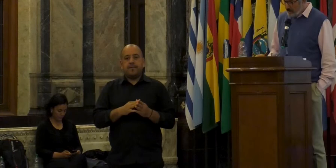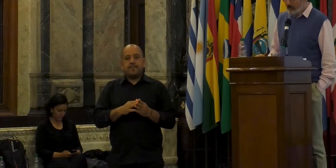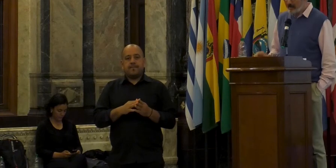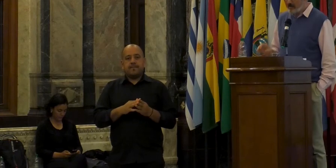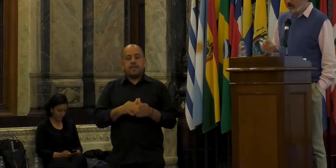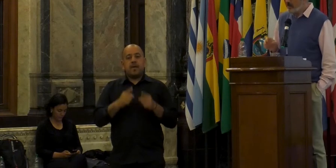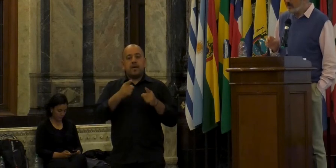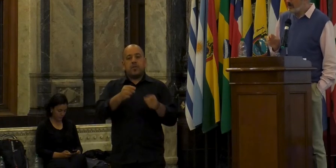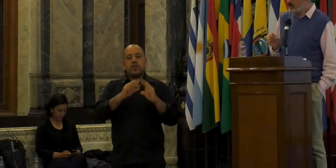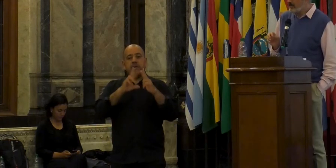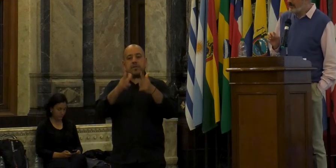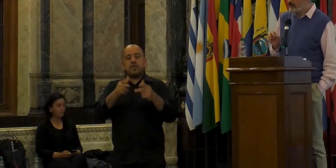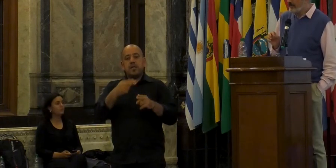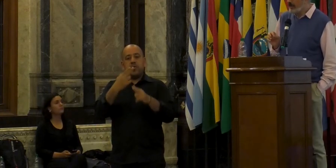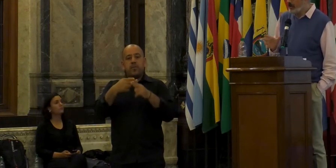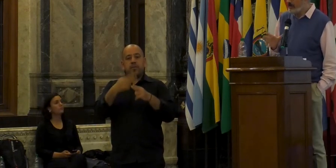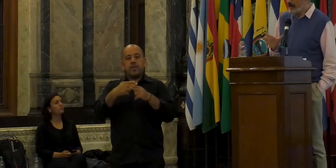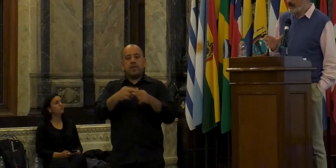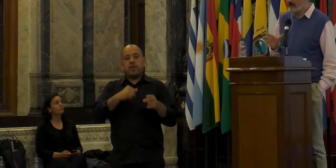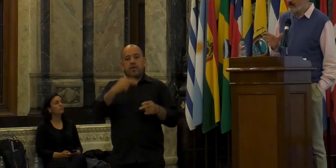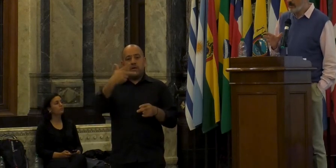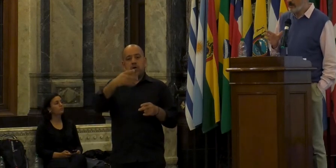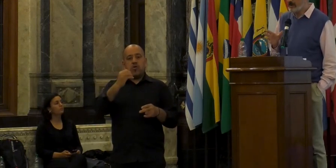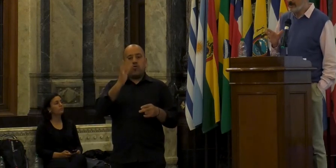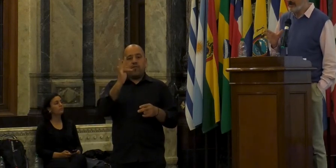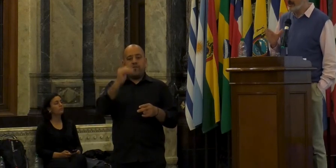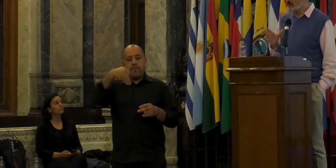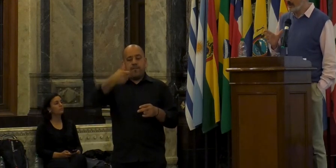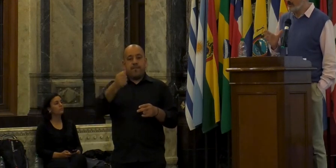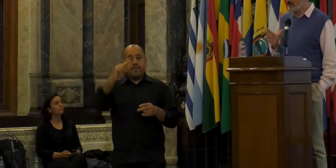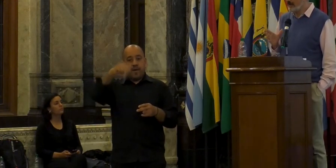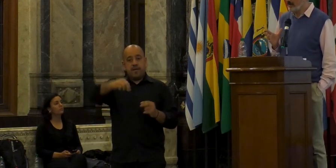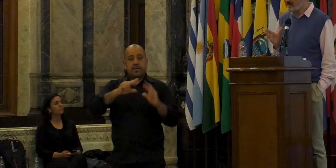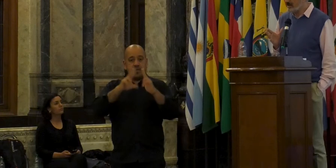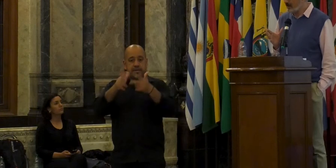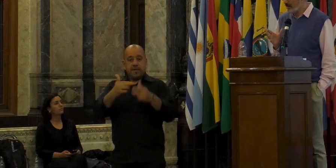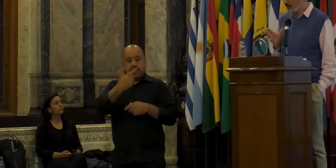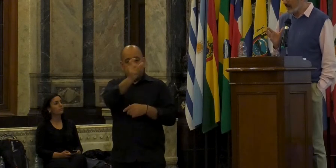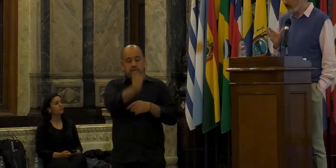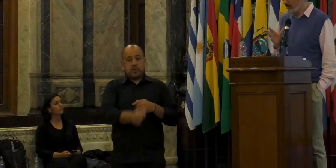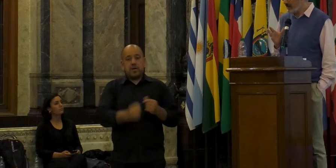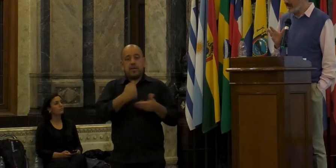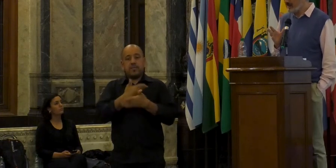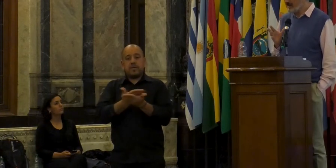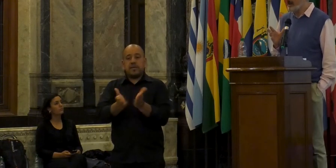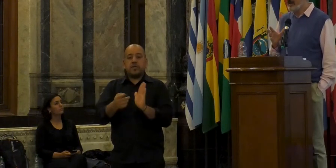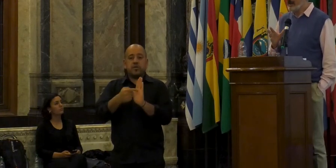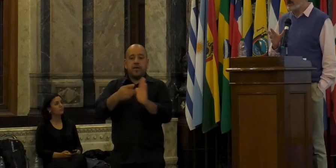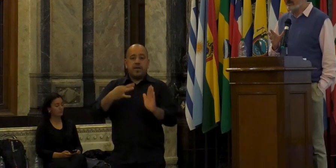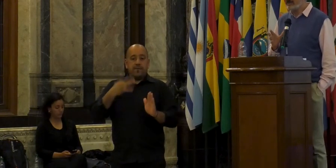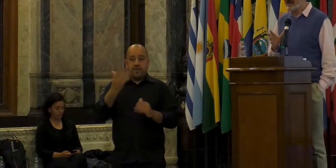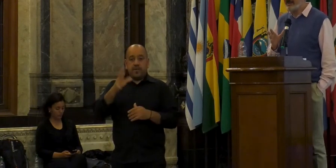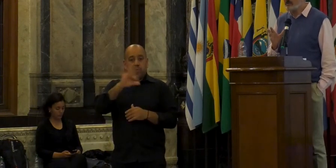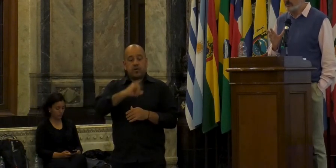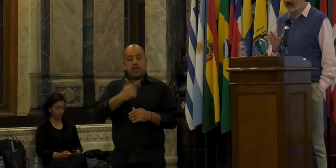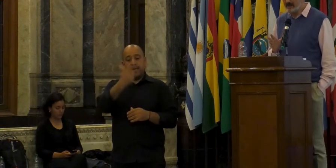Esto lo llamaba también muy bonito Goffman cuando describía el sujeto en la presentación de la vida cotidiana y decía, el